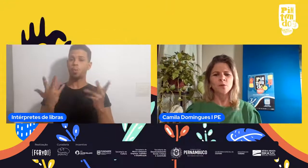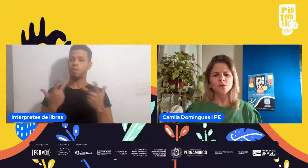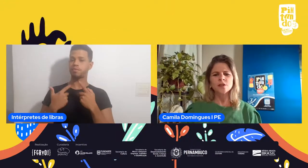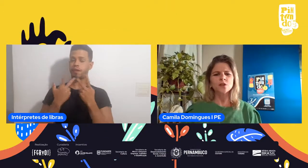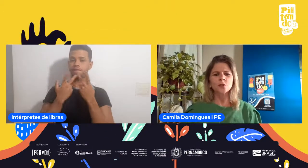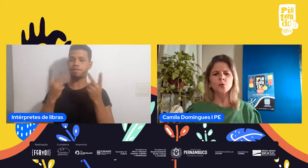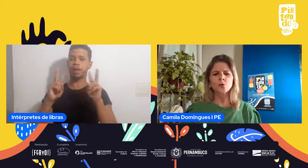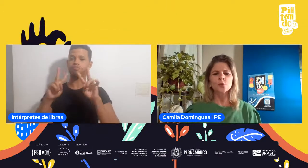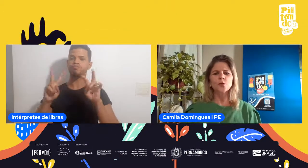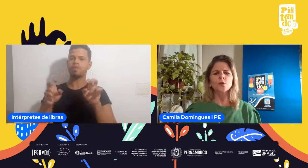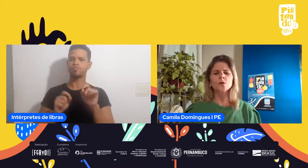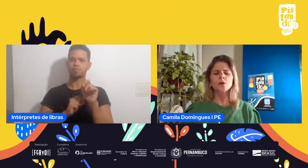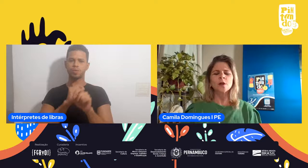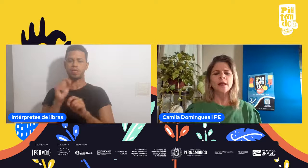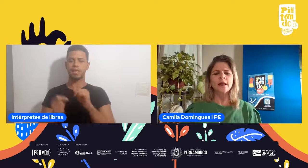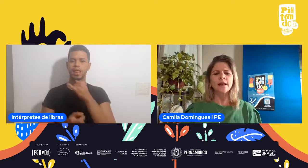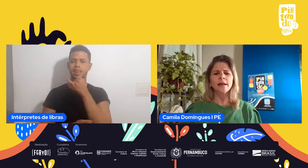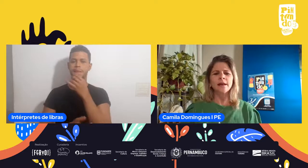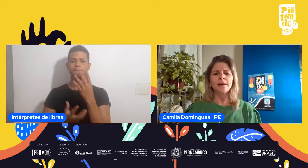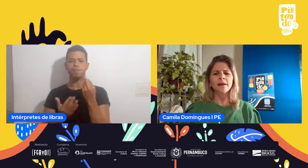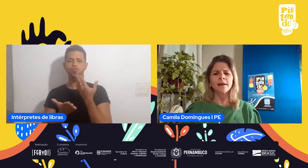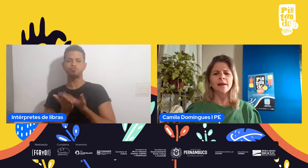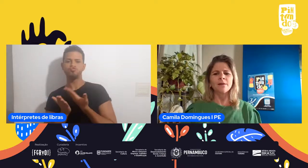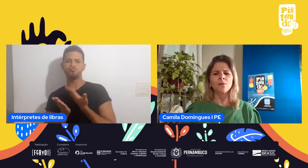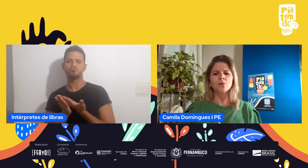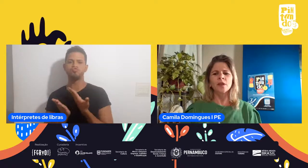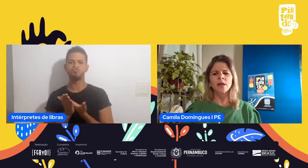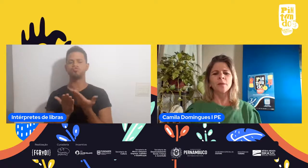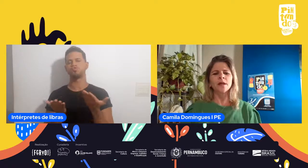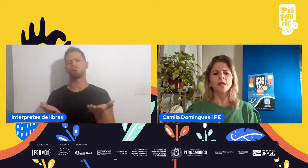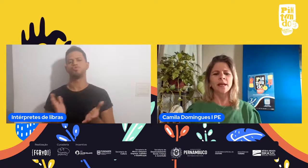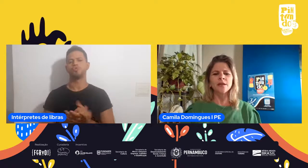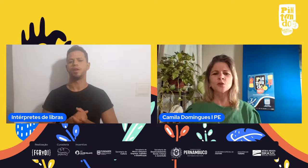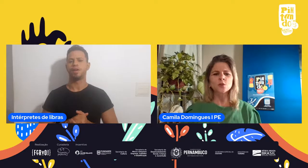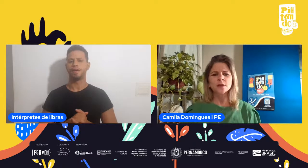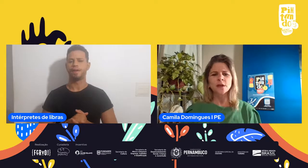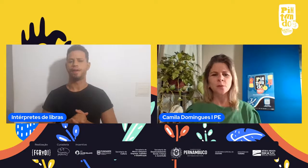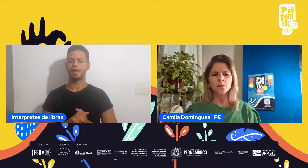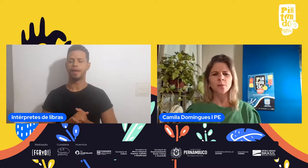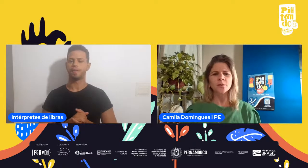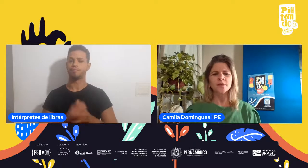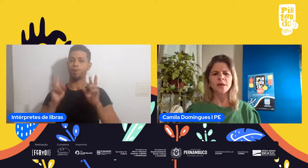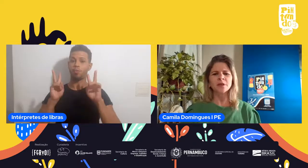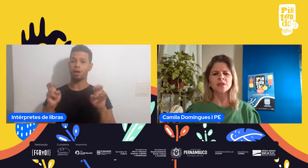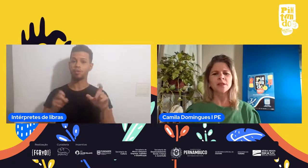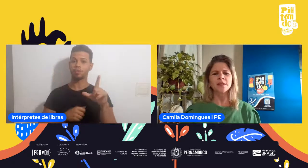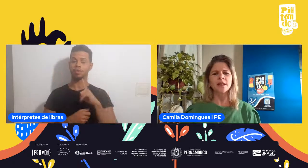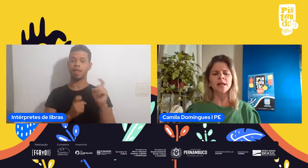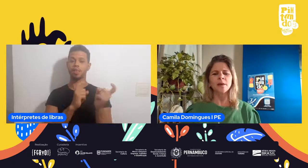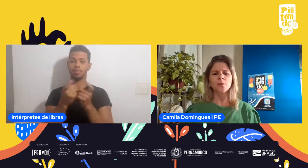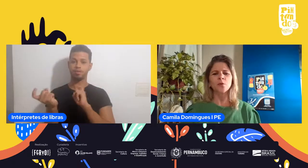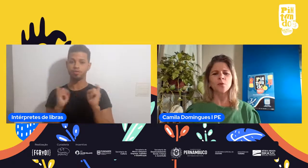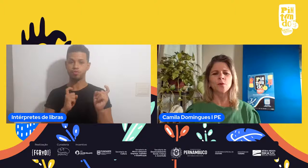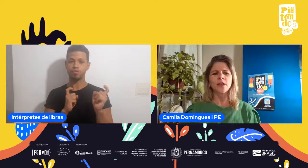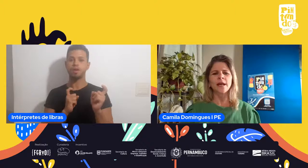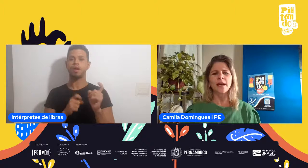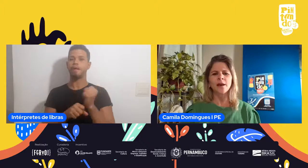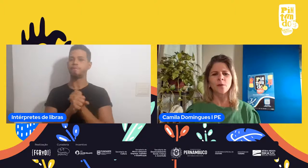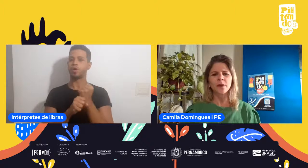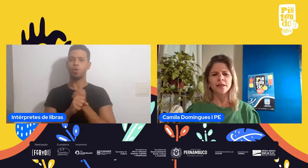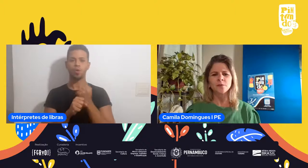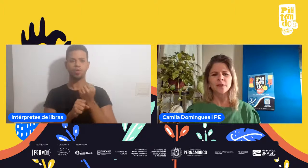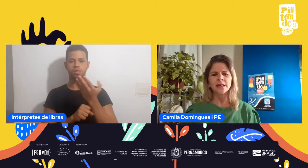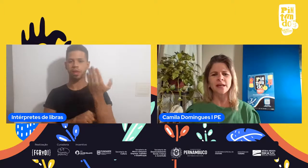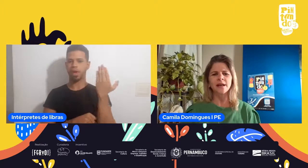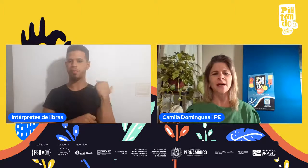de que muitos estudos, um tema que está em discussão há bastante tempo, o que